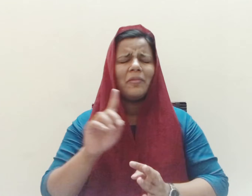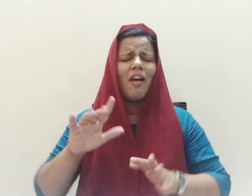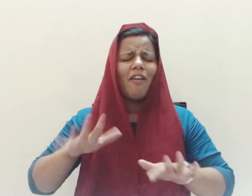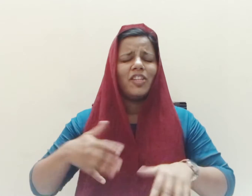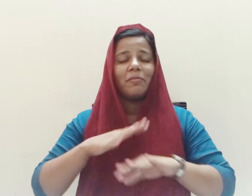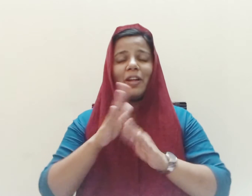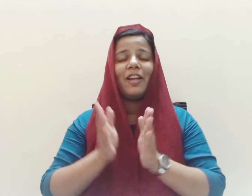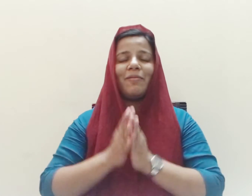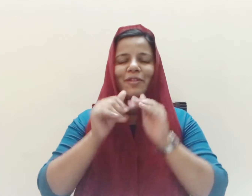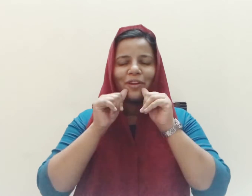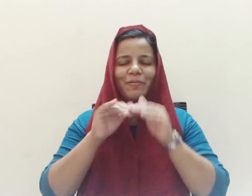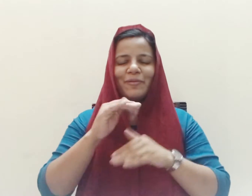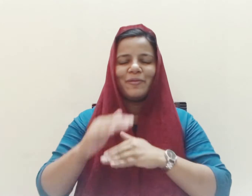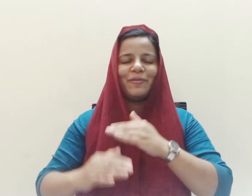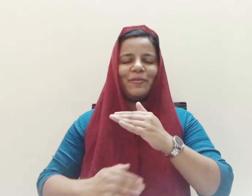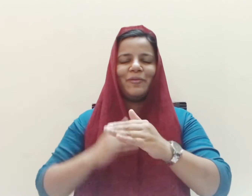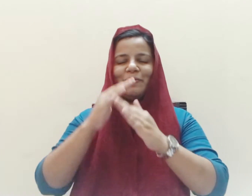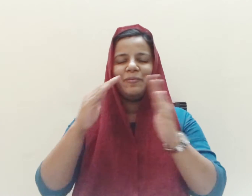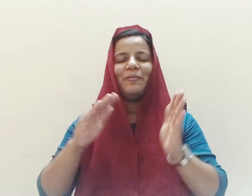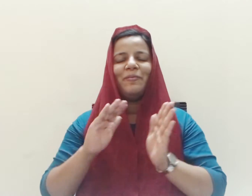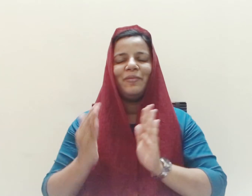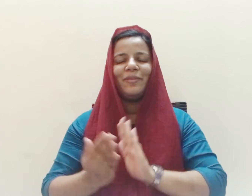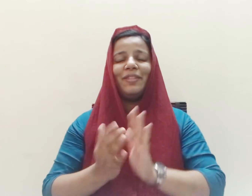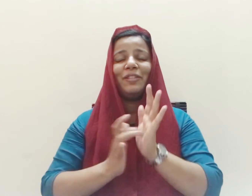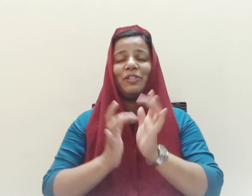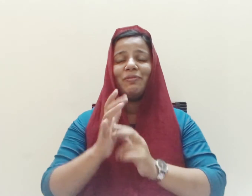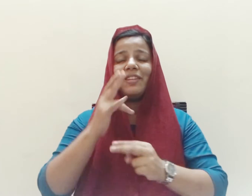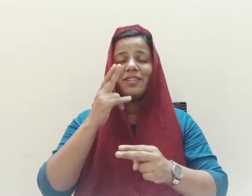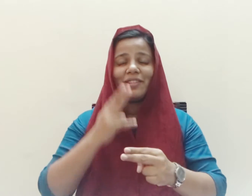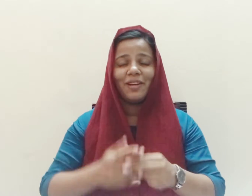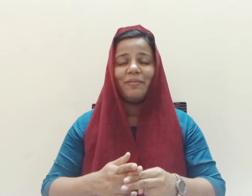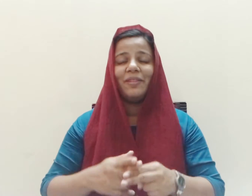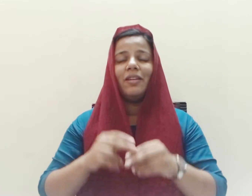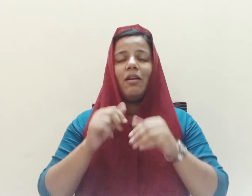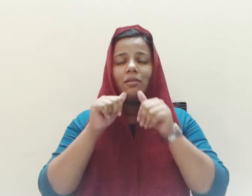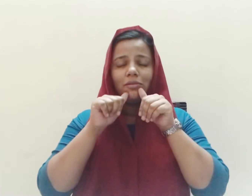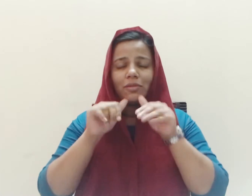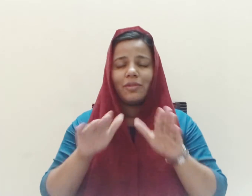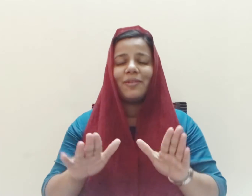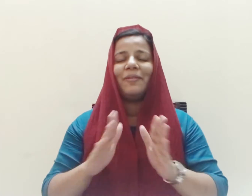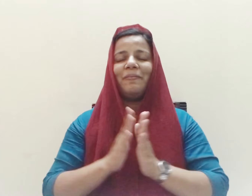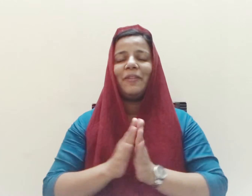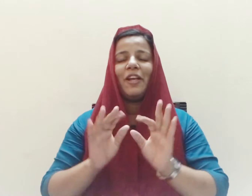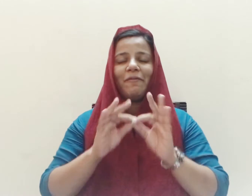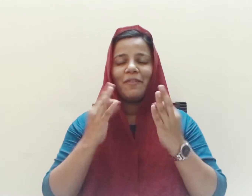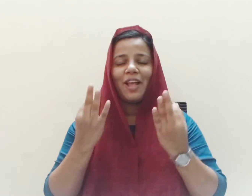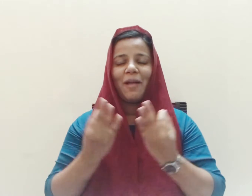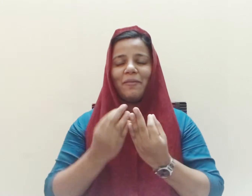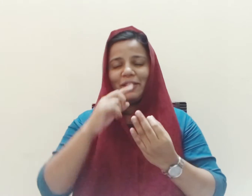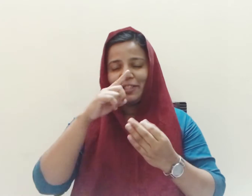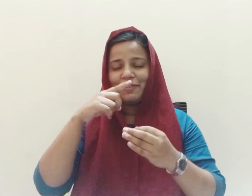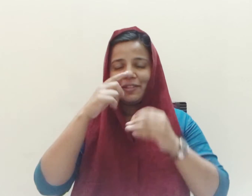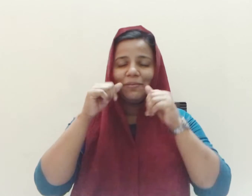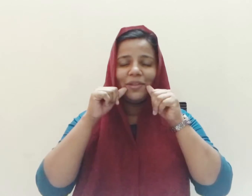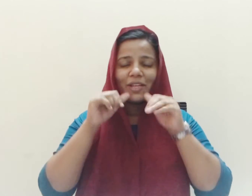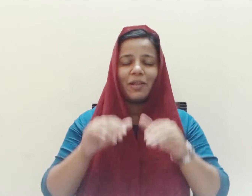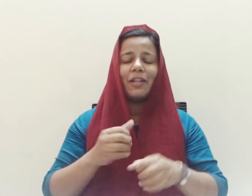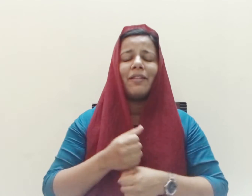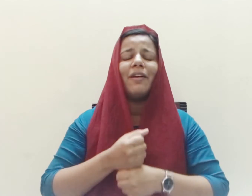അനുഗ്രഹിക്കുക. സ്വർഗത്തിനും ഭൂമിക്കും നാഥനായ യേശു ക്രിസ്തുവിൻ്റെ നാമത്തിൽ ഓരോരുത്തരെയും അനുഗ്രഹിക്കുന്നു. ഇവരുടെ കുടുംബജീവിതം അനുഗ്രഹിക്കപ്പെടട്ടെ. ഇവർക്ക് ദാനം കൊടുത്ത്